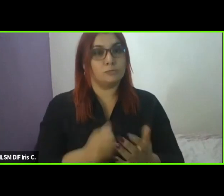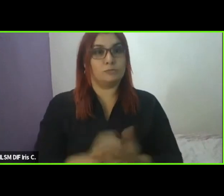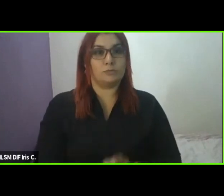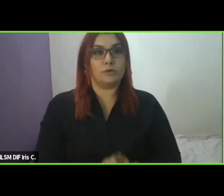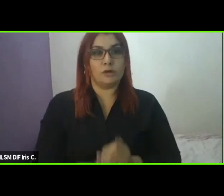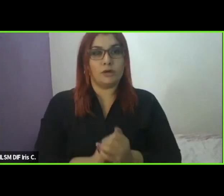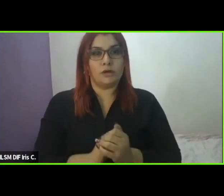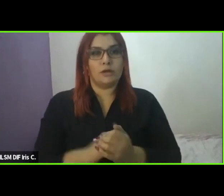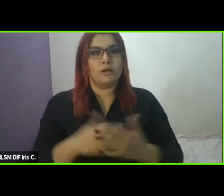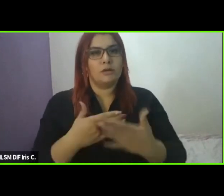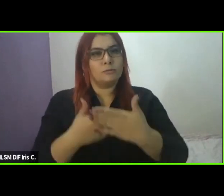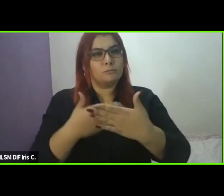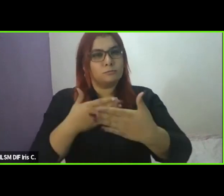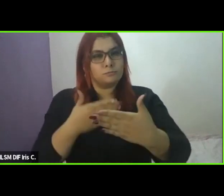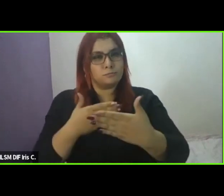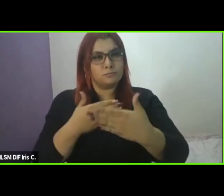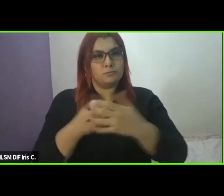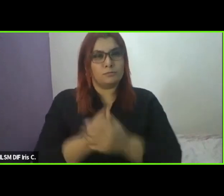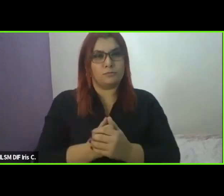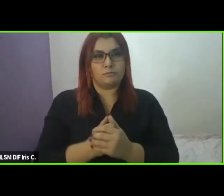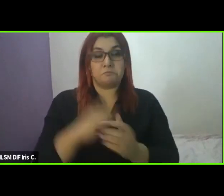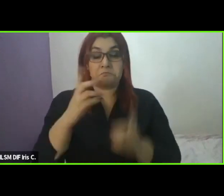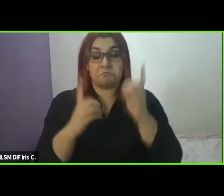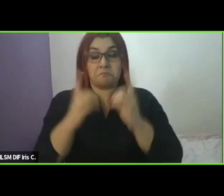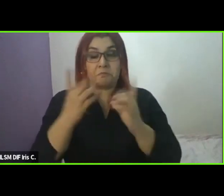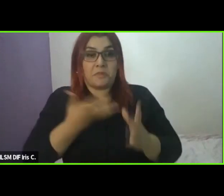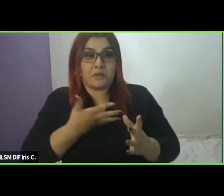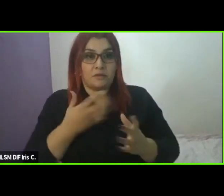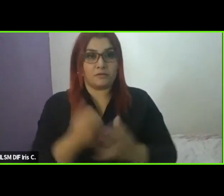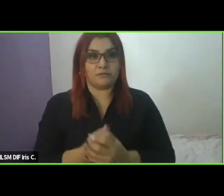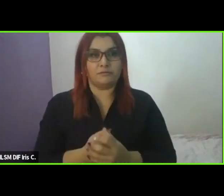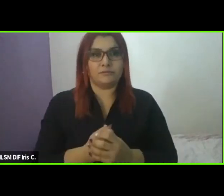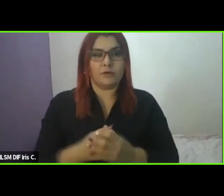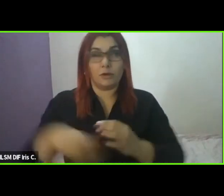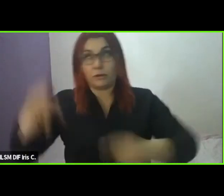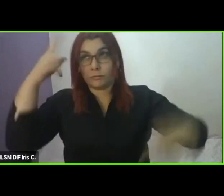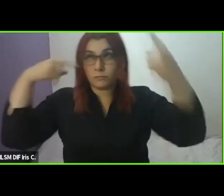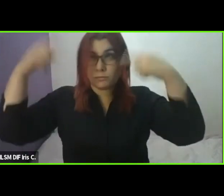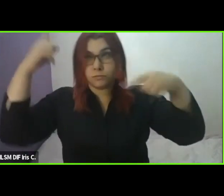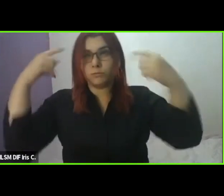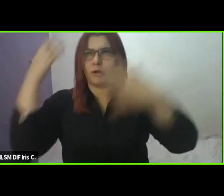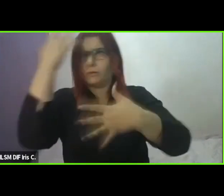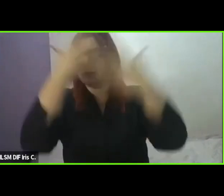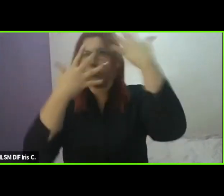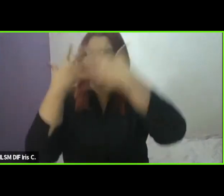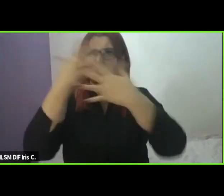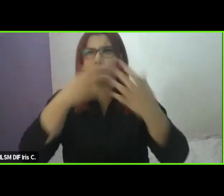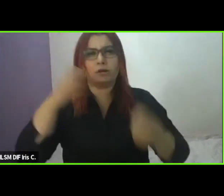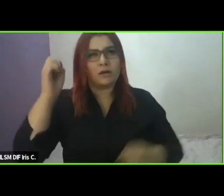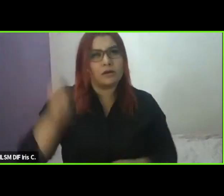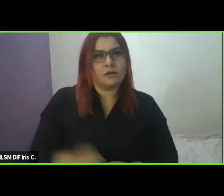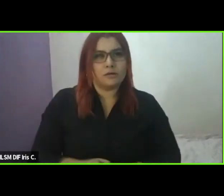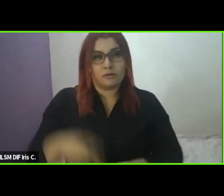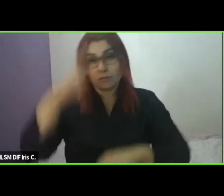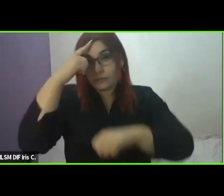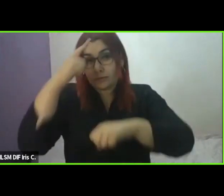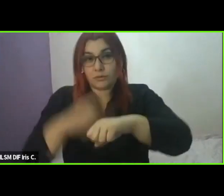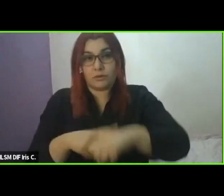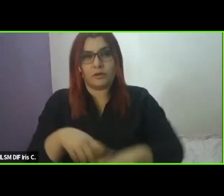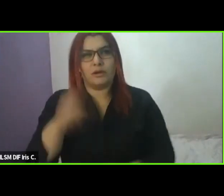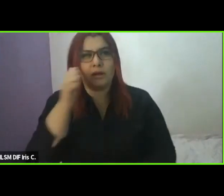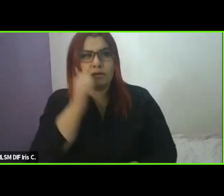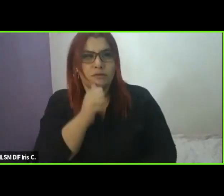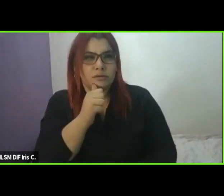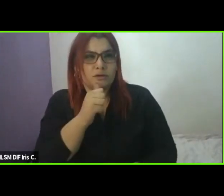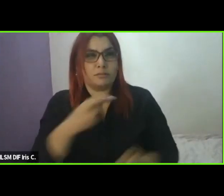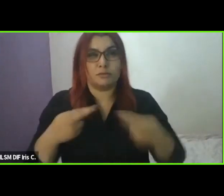titubee cuando se me enredan las ideas. Por lo regular, siempre regalo ese libro